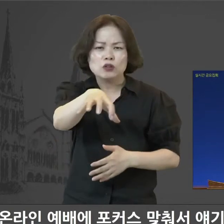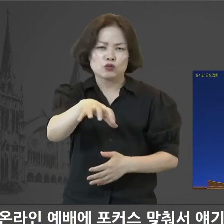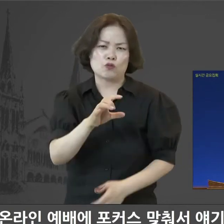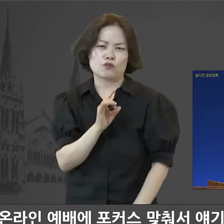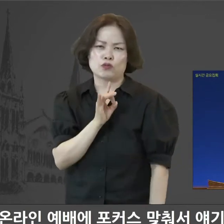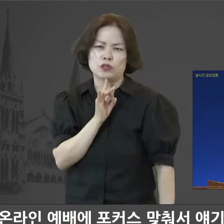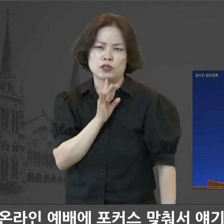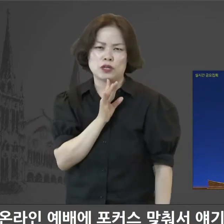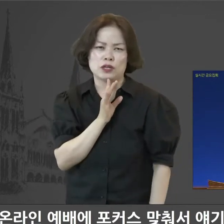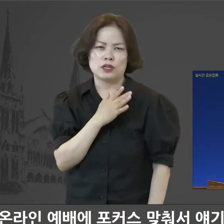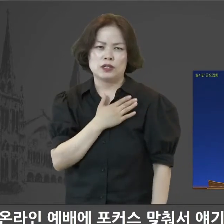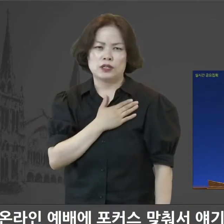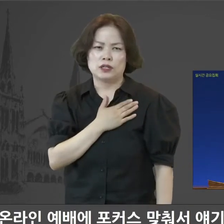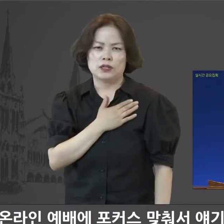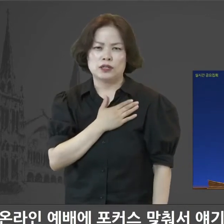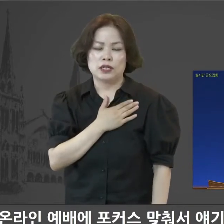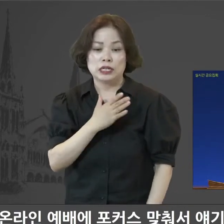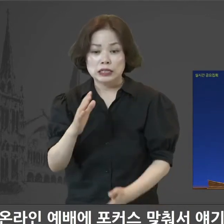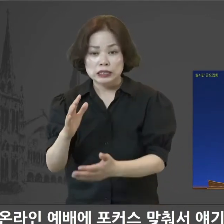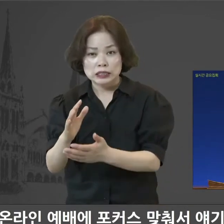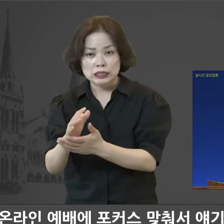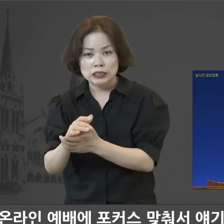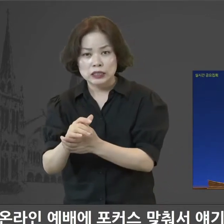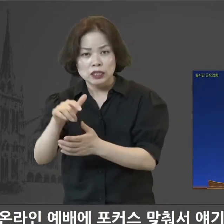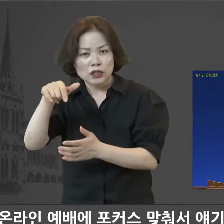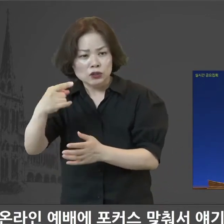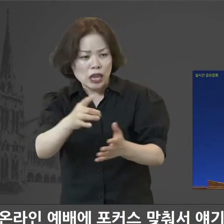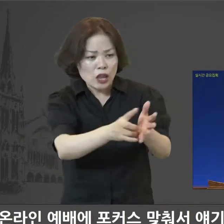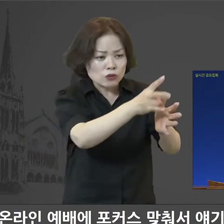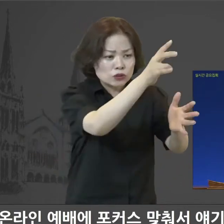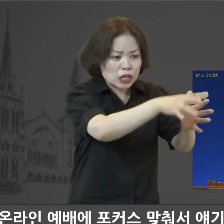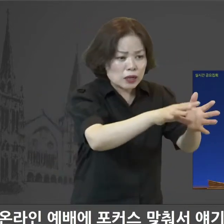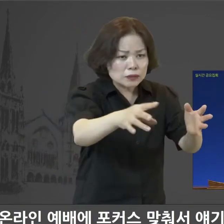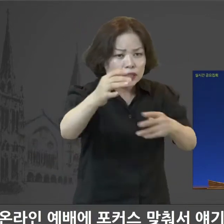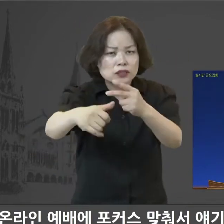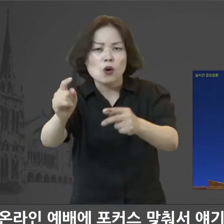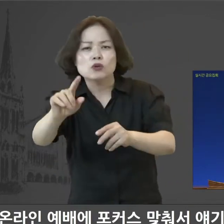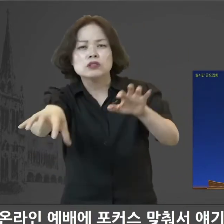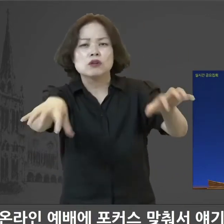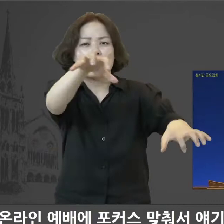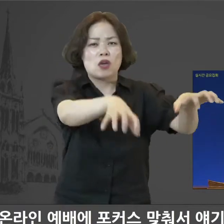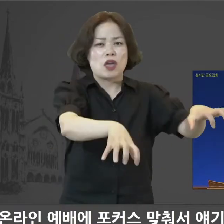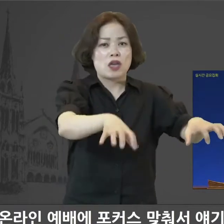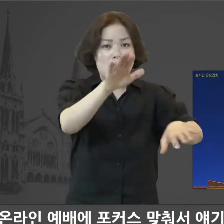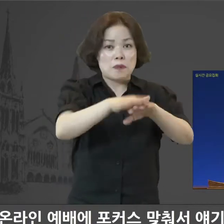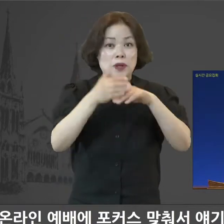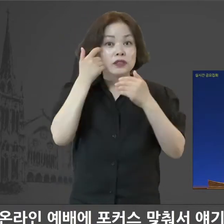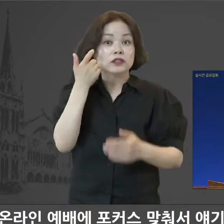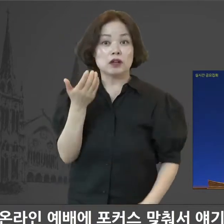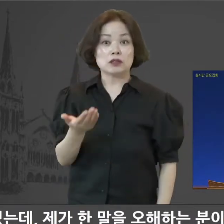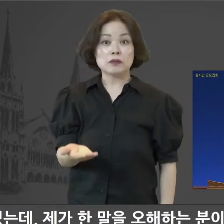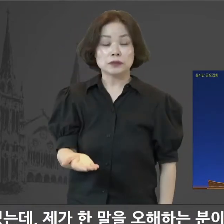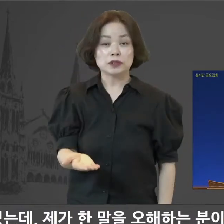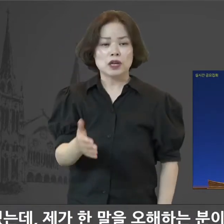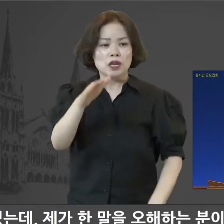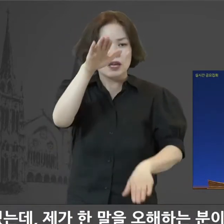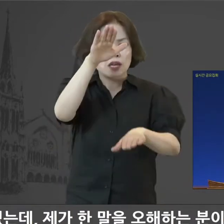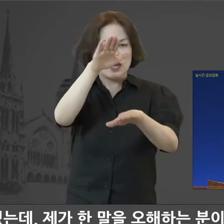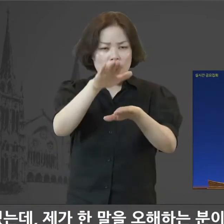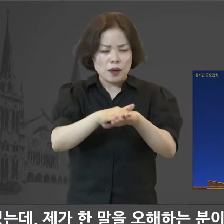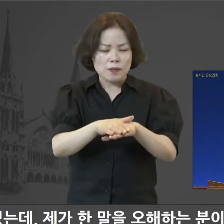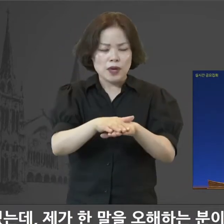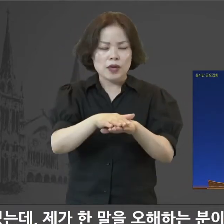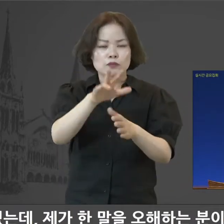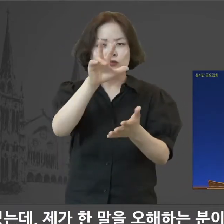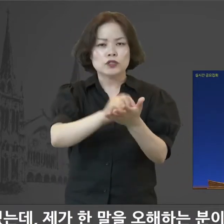뿐이다. 그러니까 지금 그리심산이냐 예루살렘이냐 어디서 예배 드려야 됩니까? 라고 하는 것이 예배의 문제는 장소의 문제가